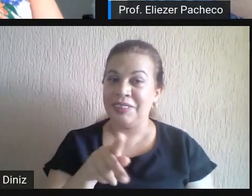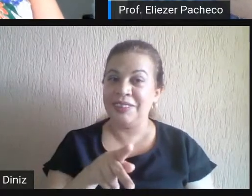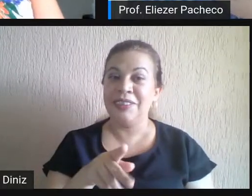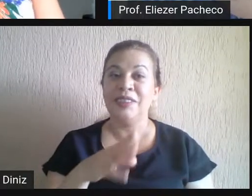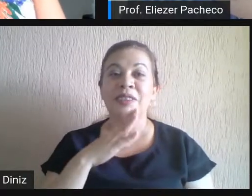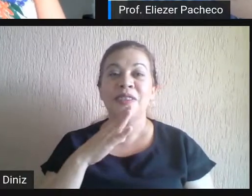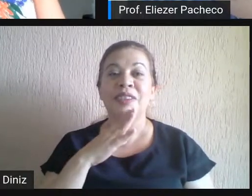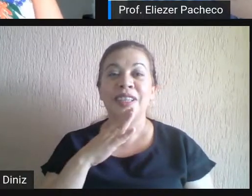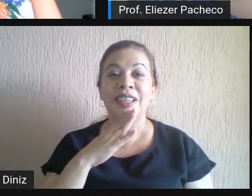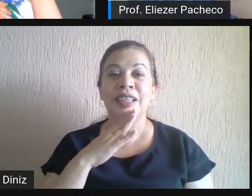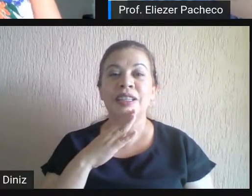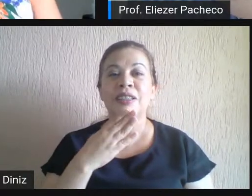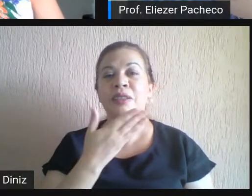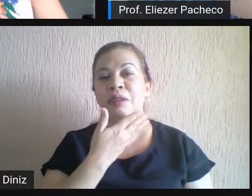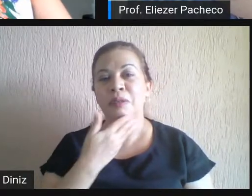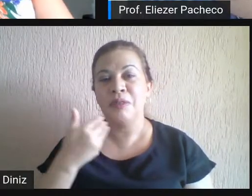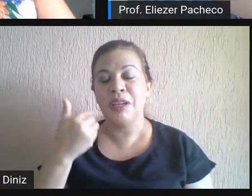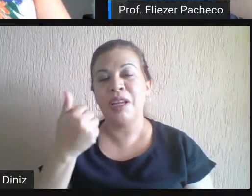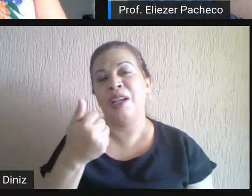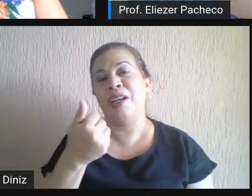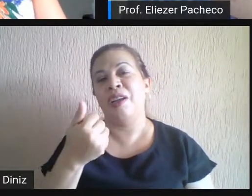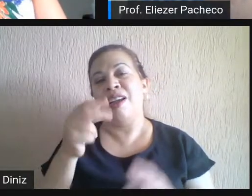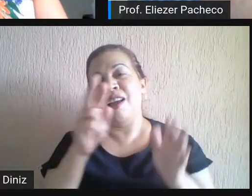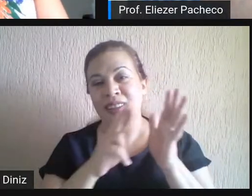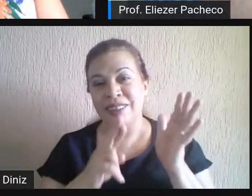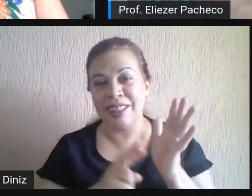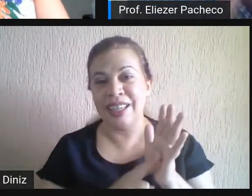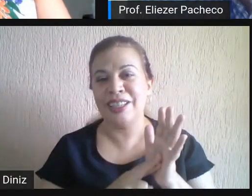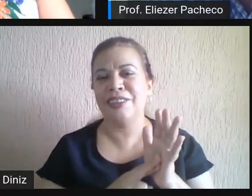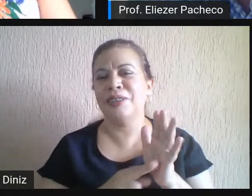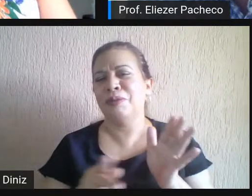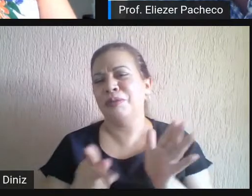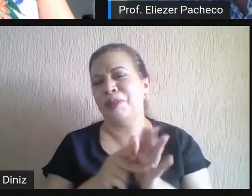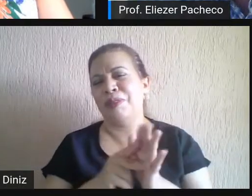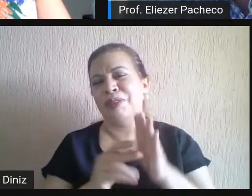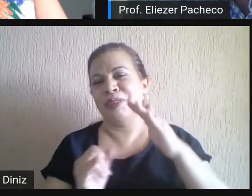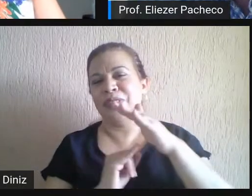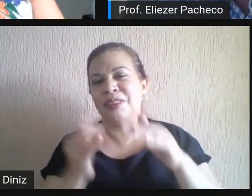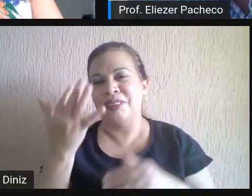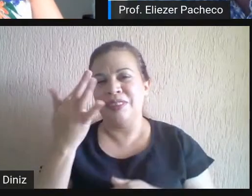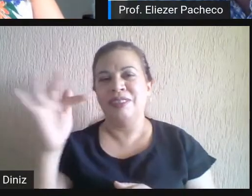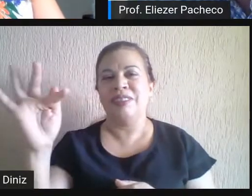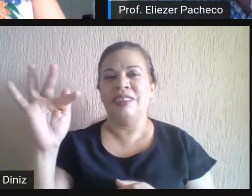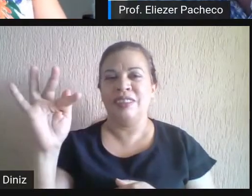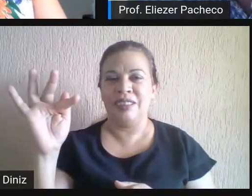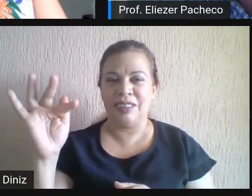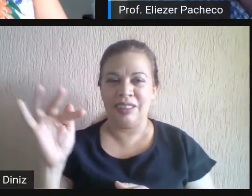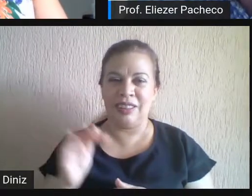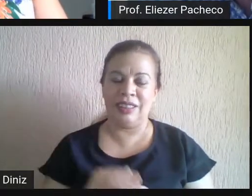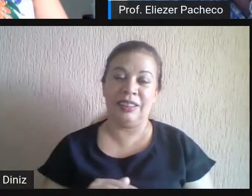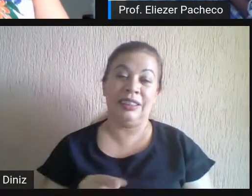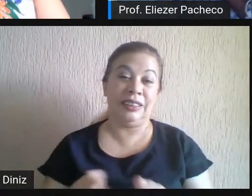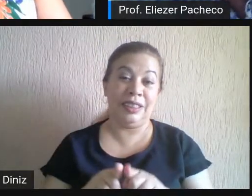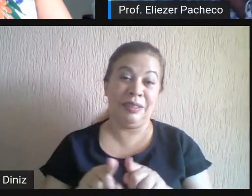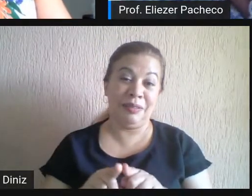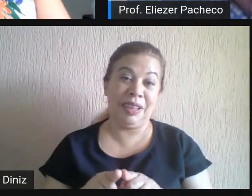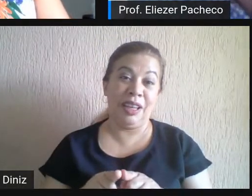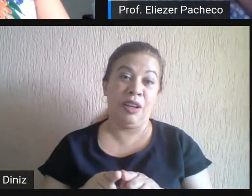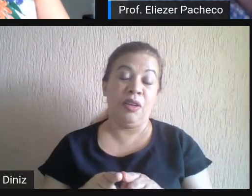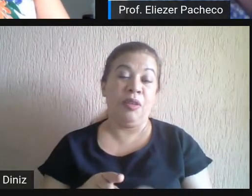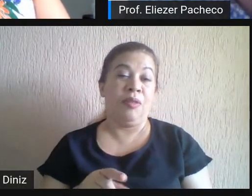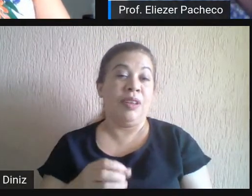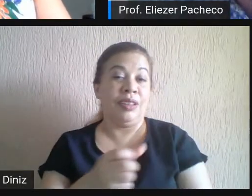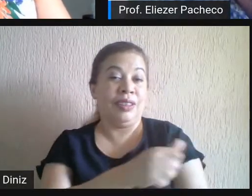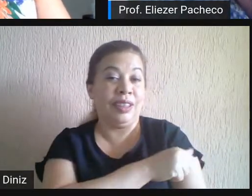os princípios fundantes, né, dos institutos federais, como uma das nossas discentes colocou aqui. É muito importante conhecer